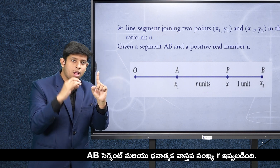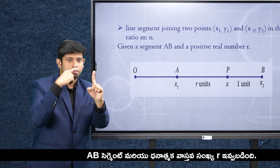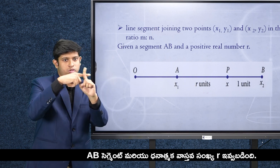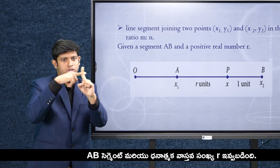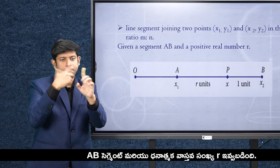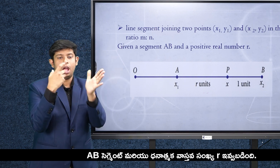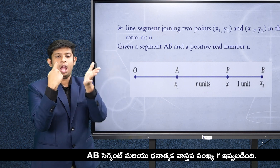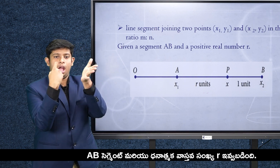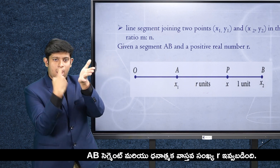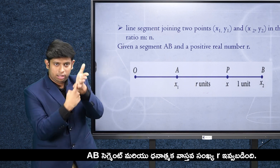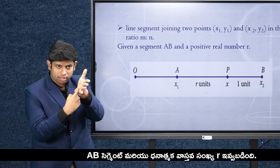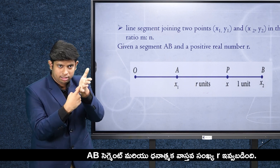సంఖ్య ఆర్